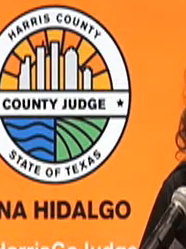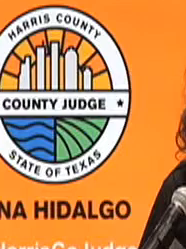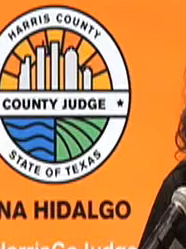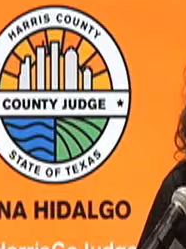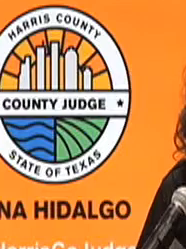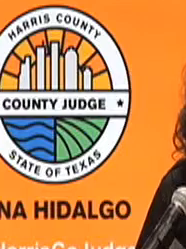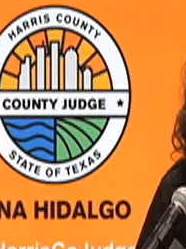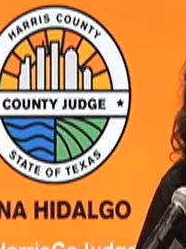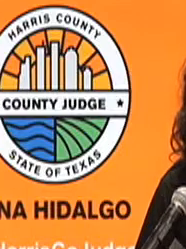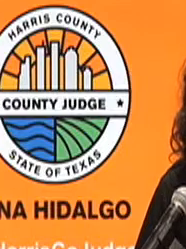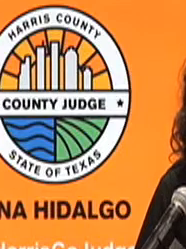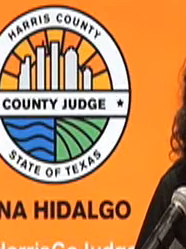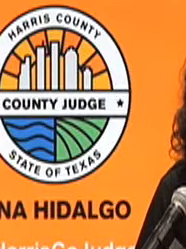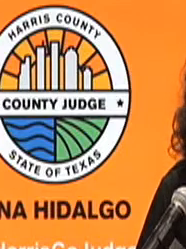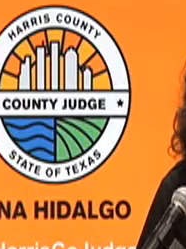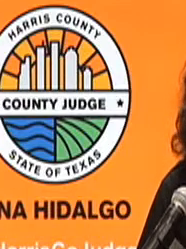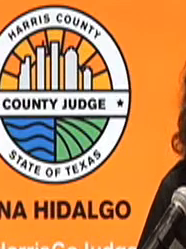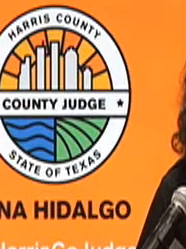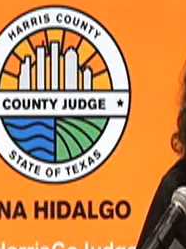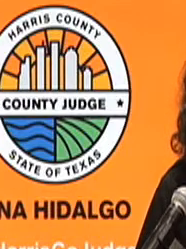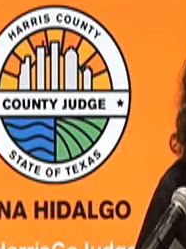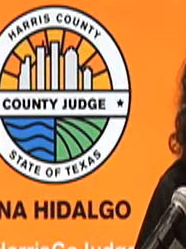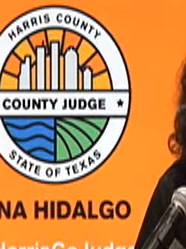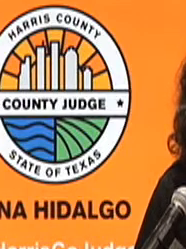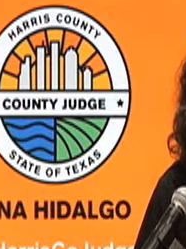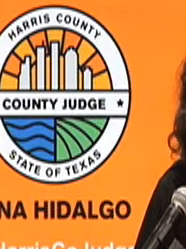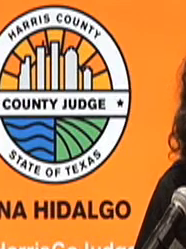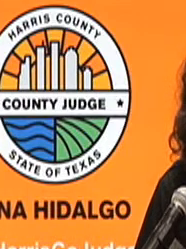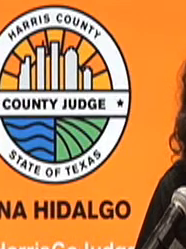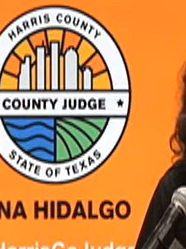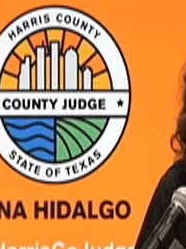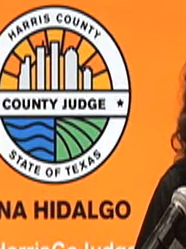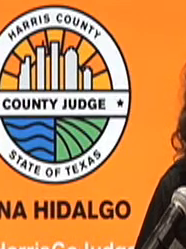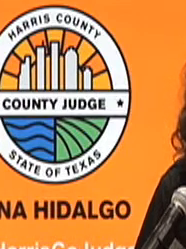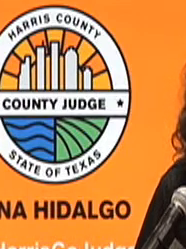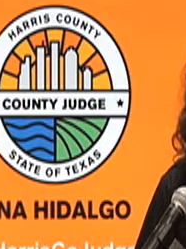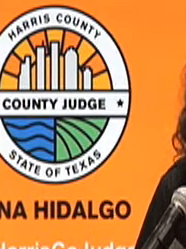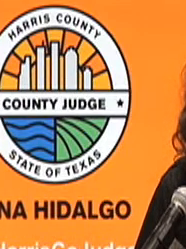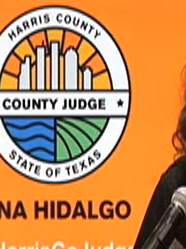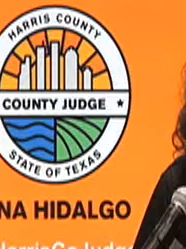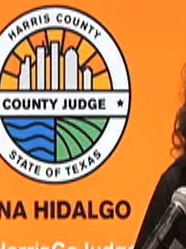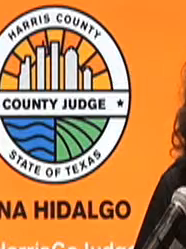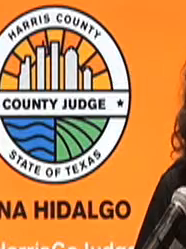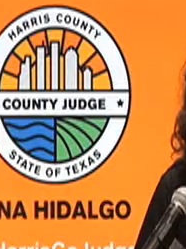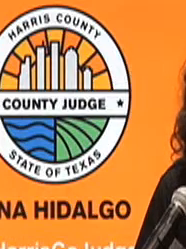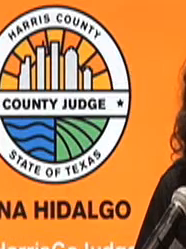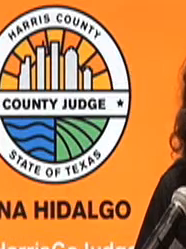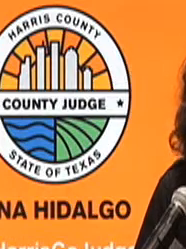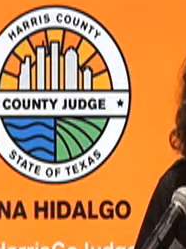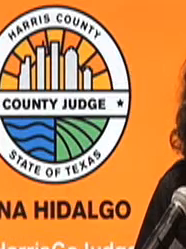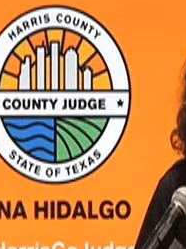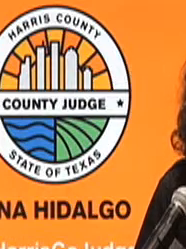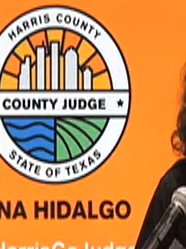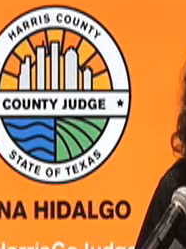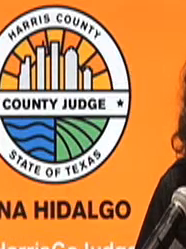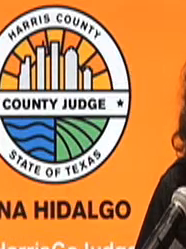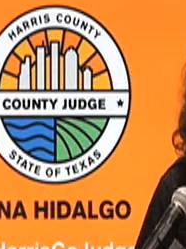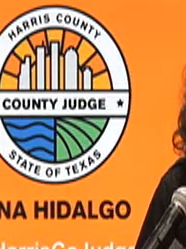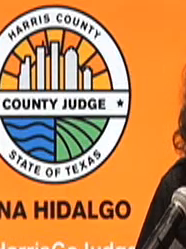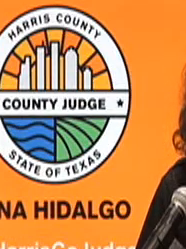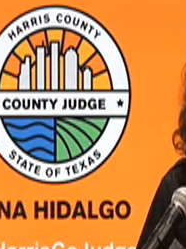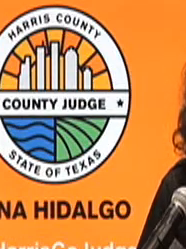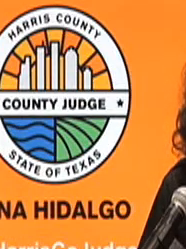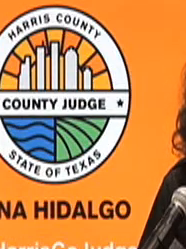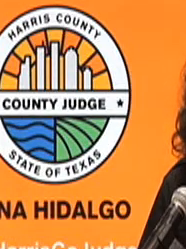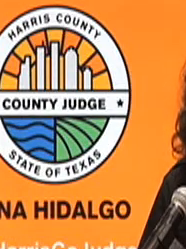estamos. Entonces, llenen también su carro de gasolina, no olviden eso, estén preparados para si se va la luz,